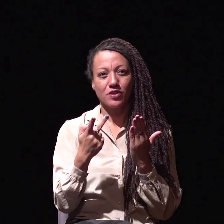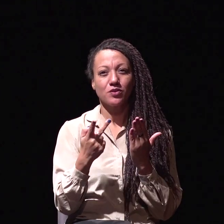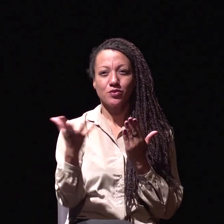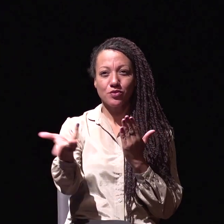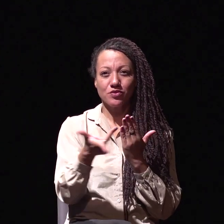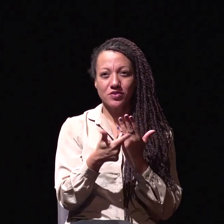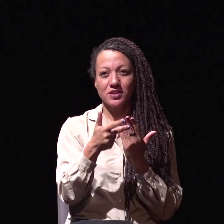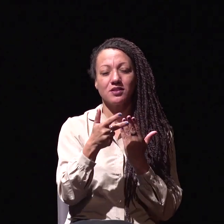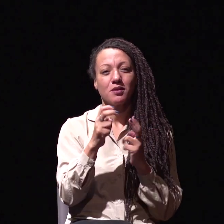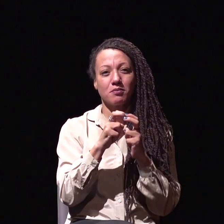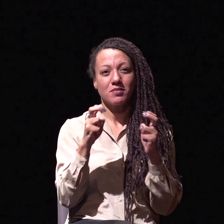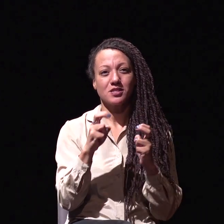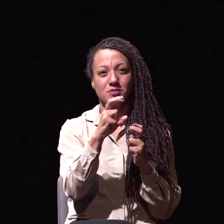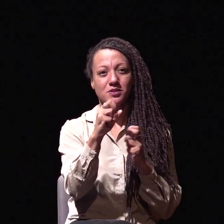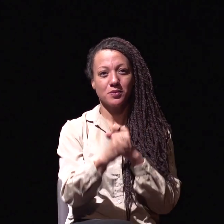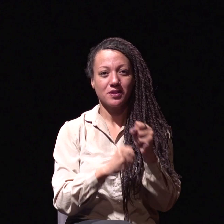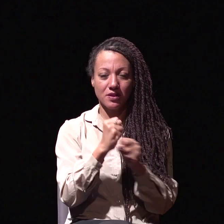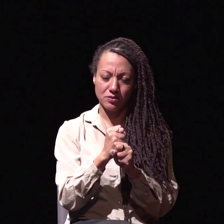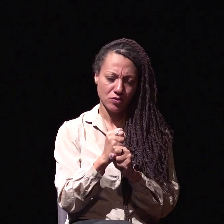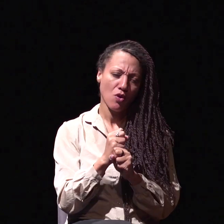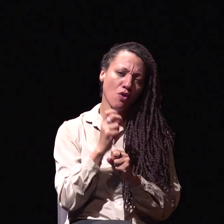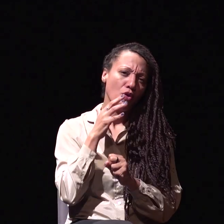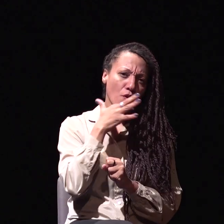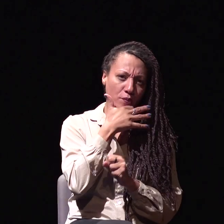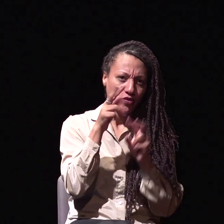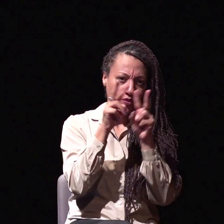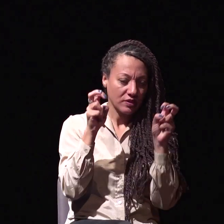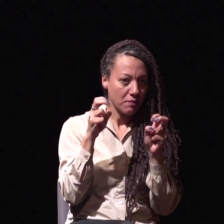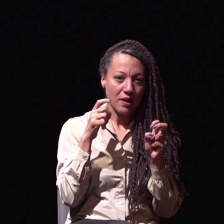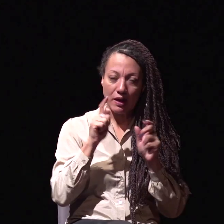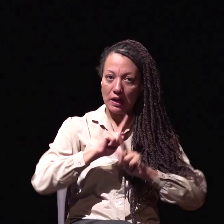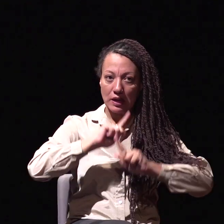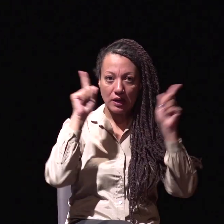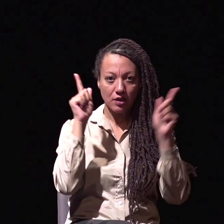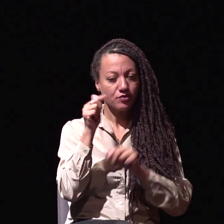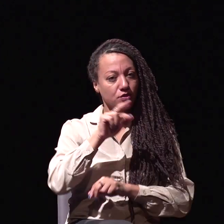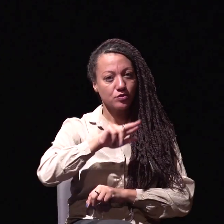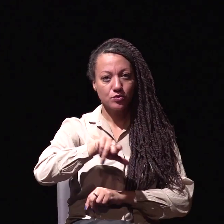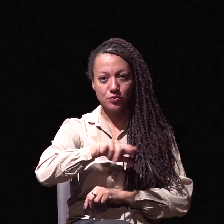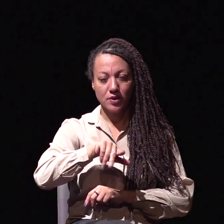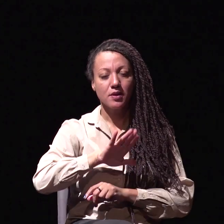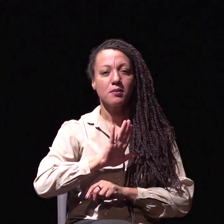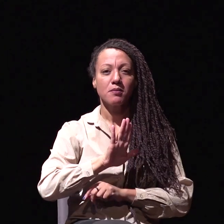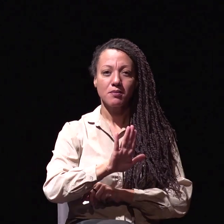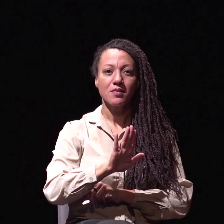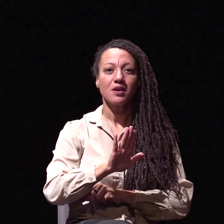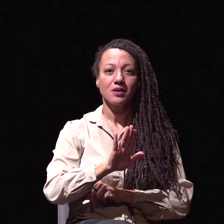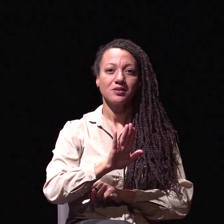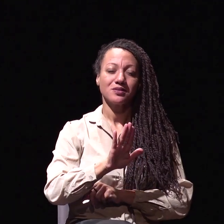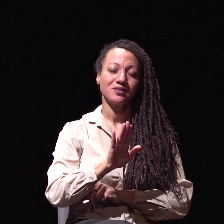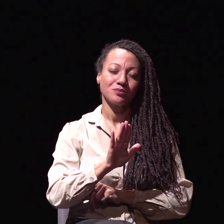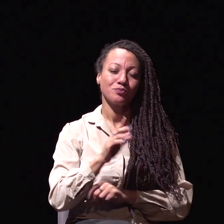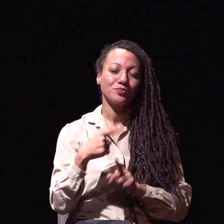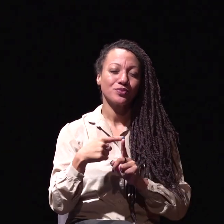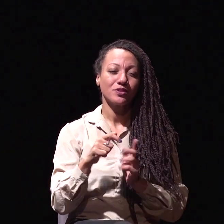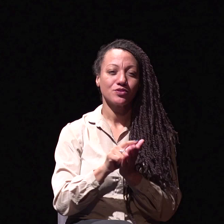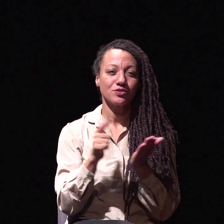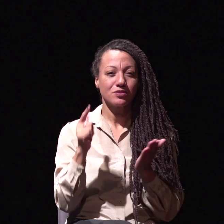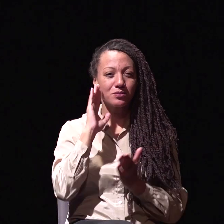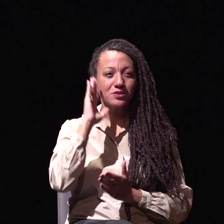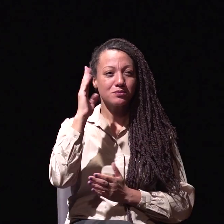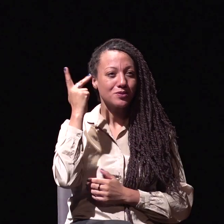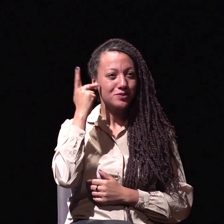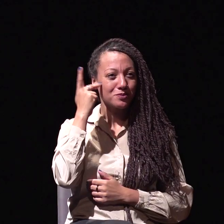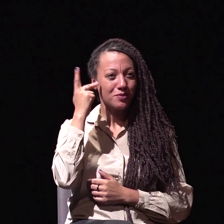anos. Nada grave, também não vamos reclamar de chamadas na primeira página dos dois principais jornais da